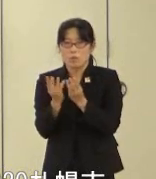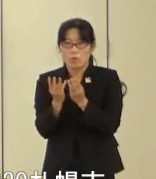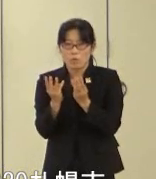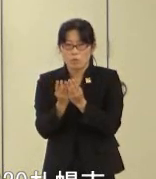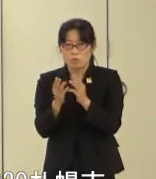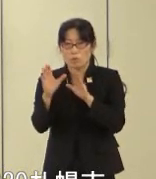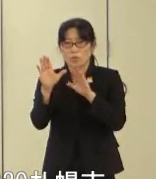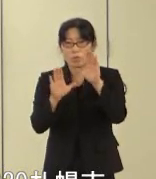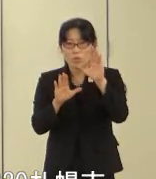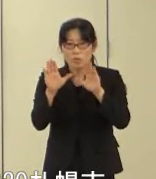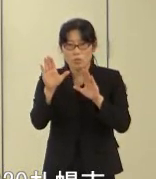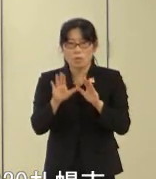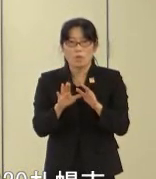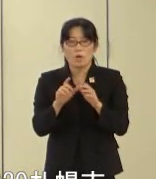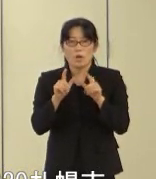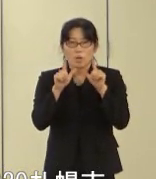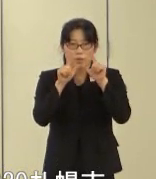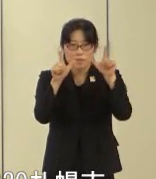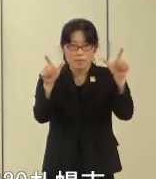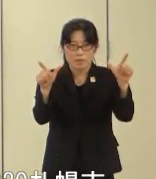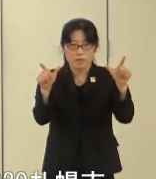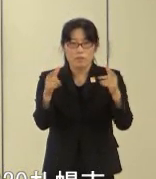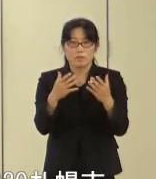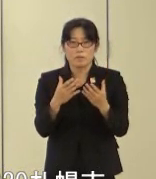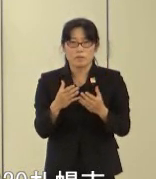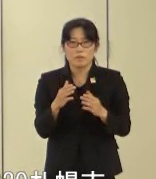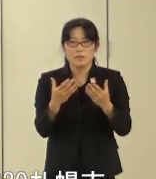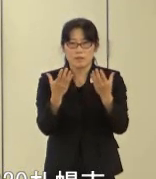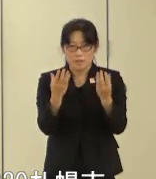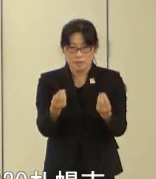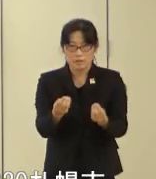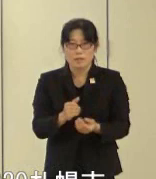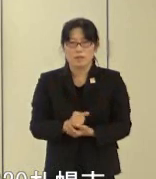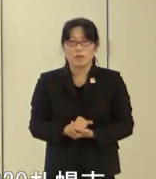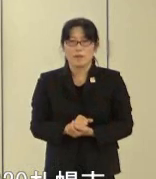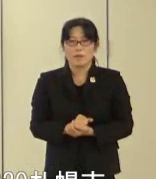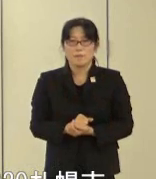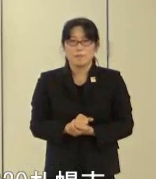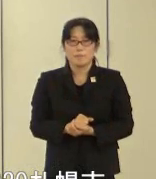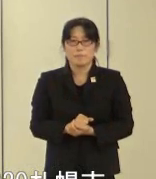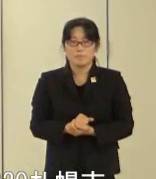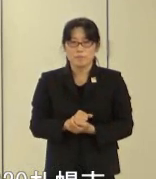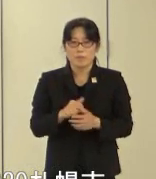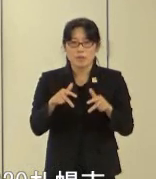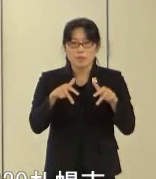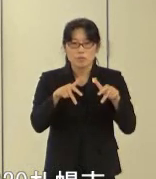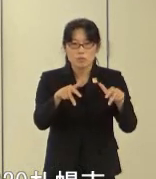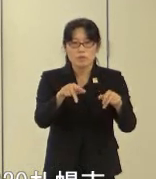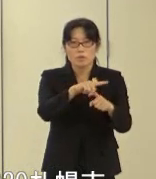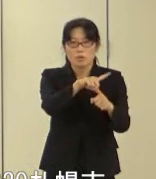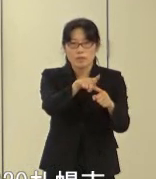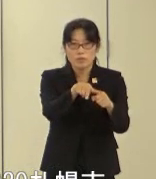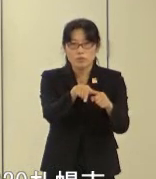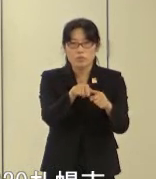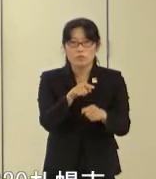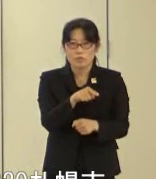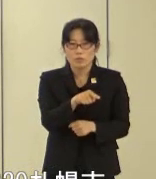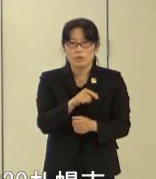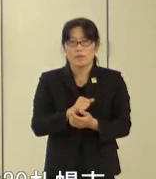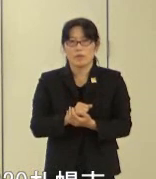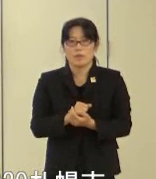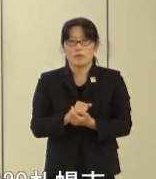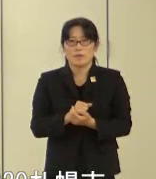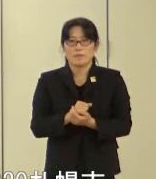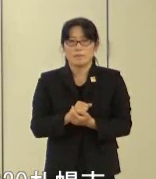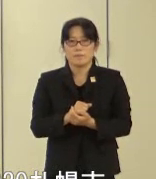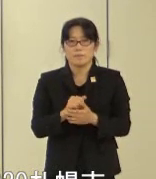について、お知らせをしたいというふうに思います。すすきの地区におきましては、これまで